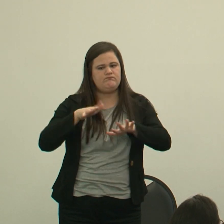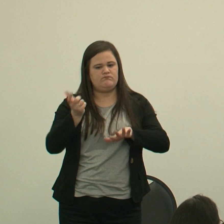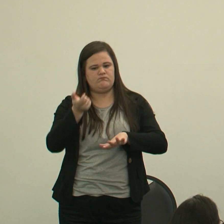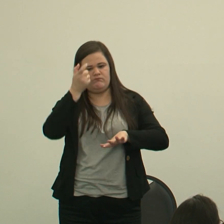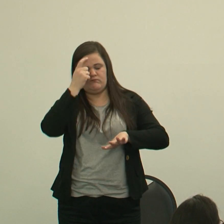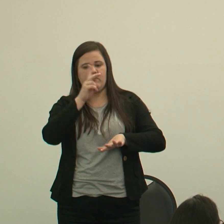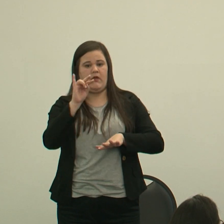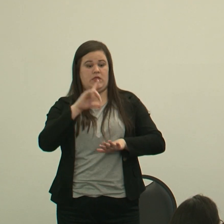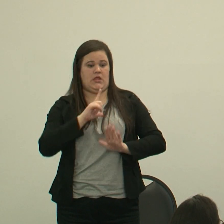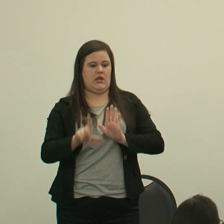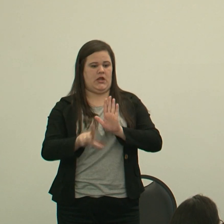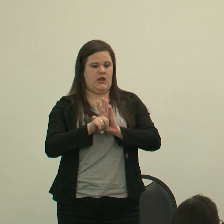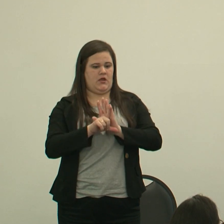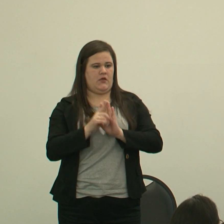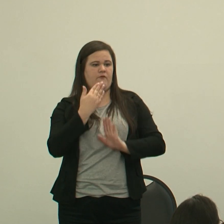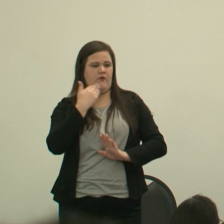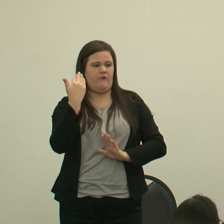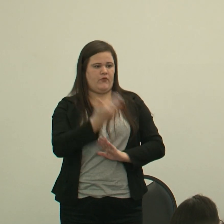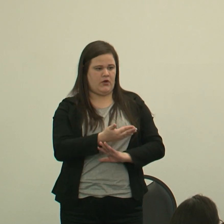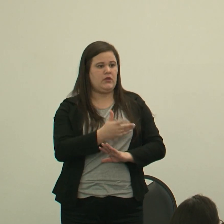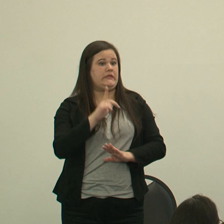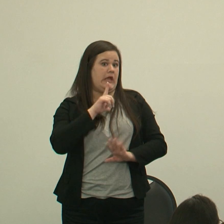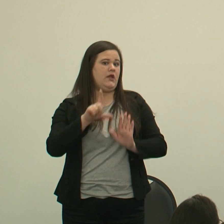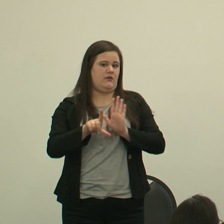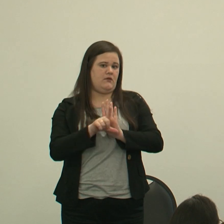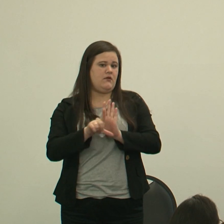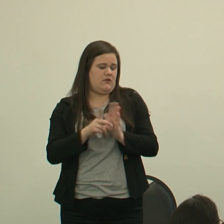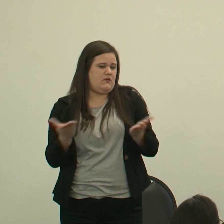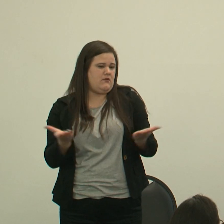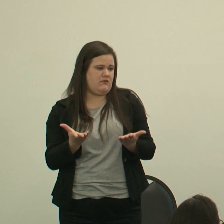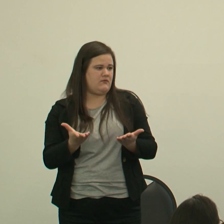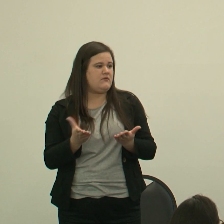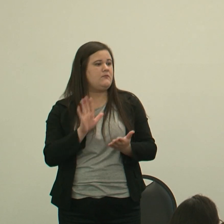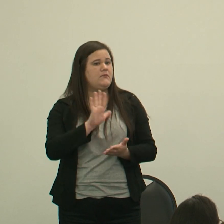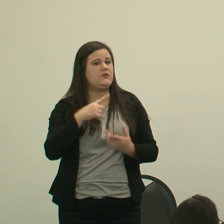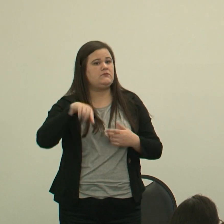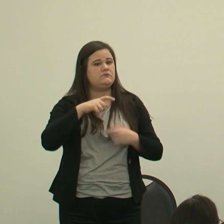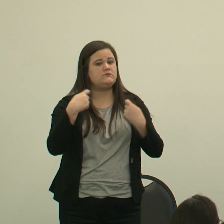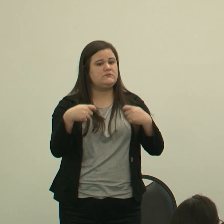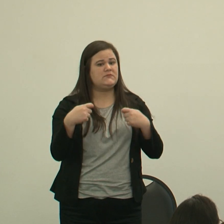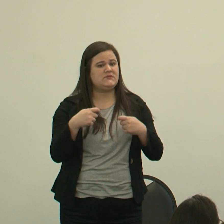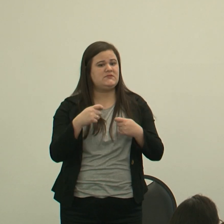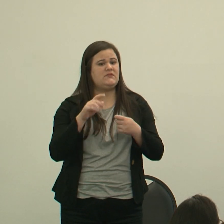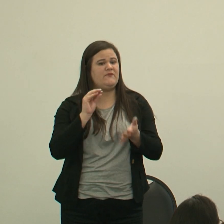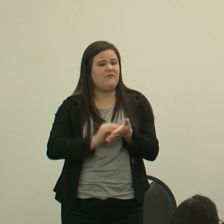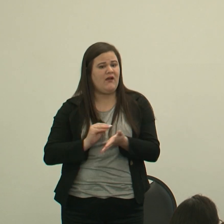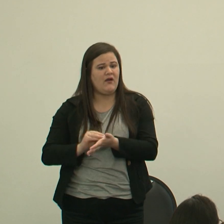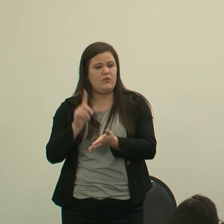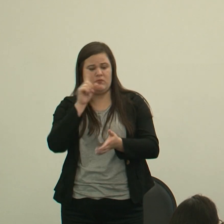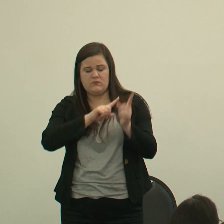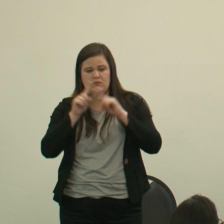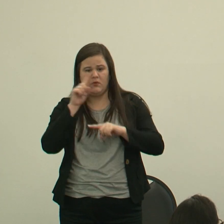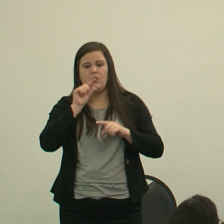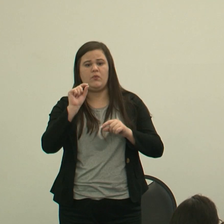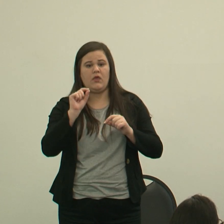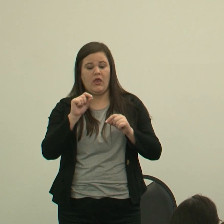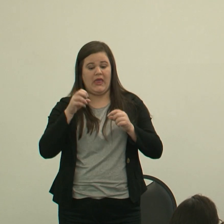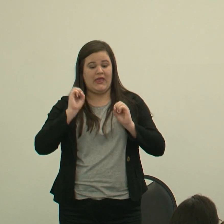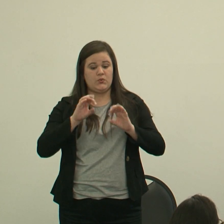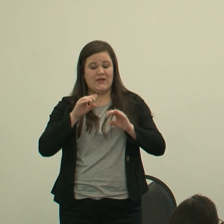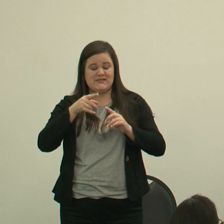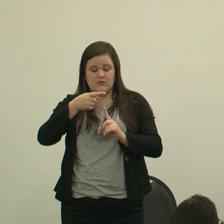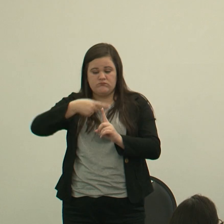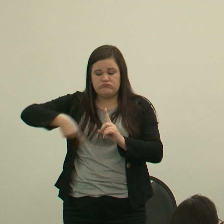leis favoráveis. Agora, a gente tem uma legislação. Mas a gente precisa, e a gente tem feito muito pouco, de uma educação do entorno. Como é